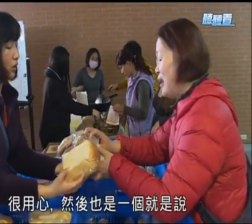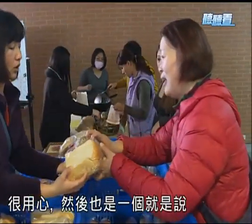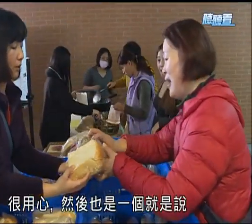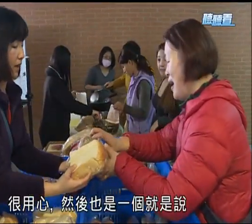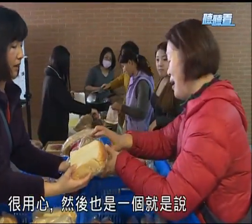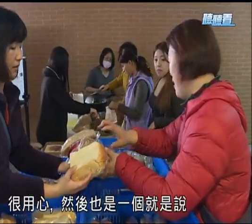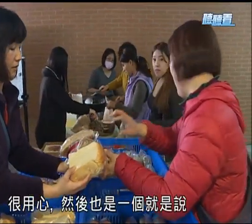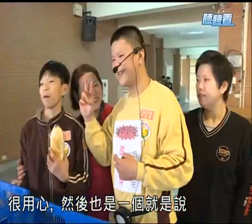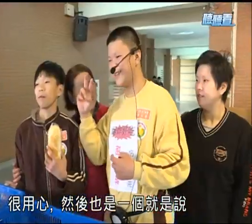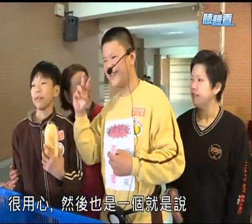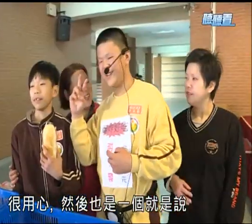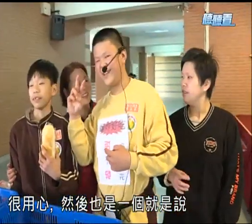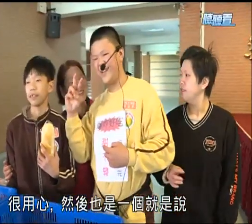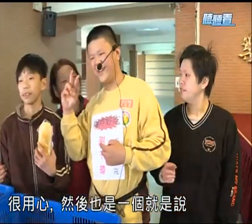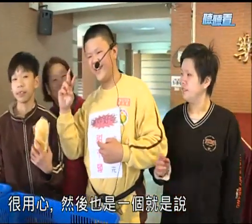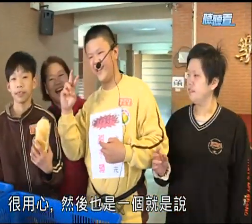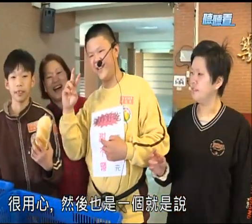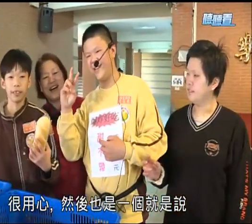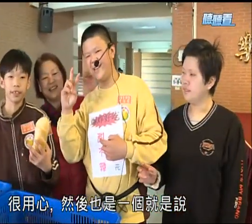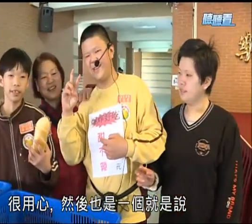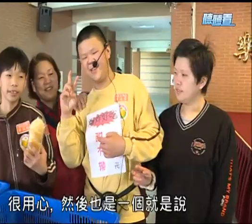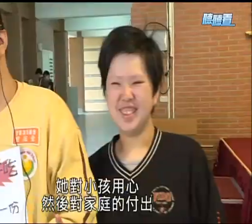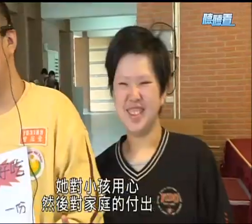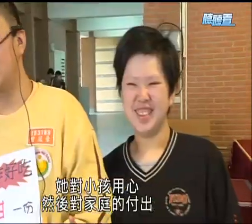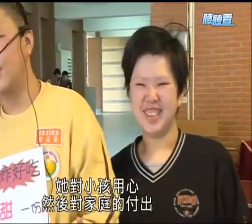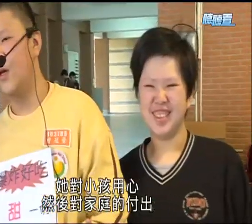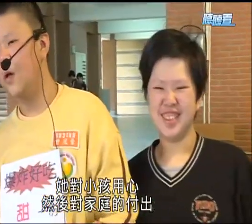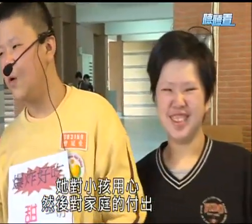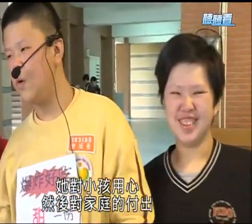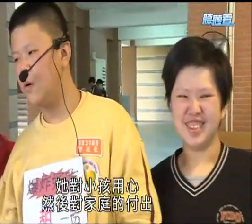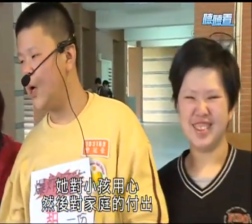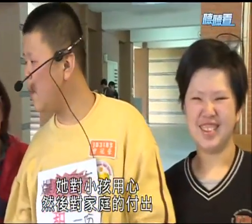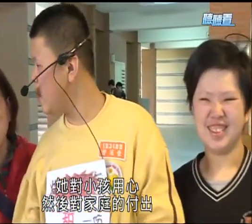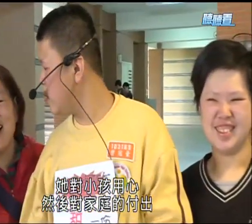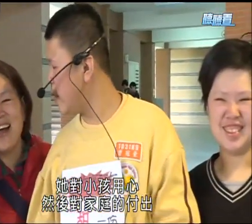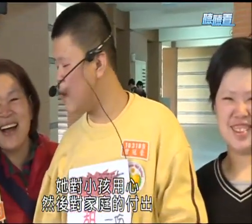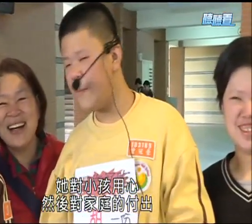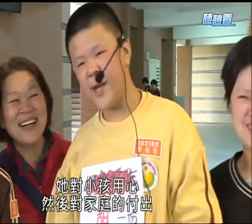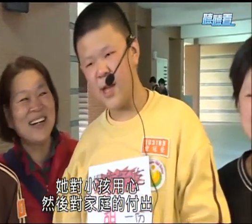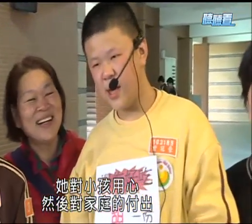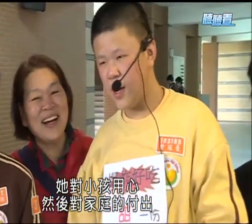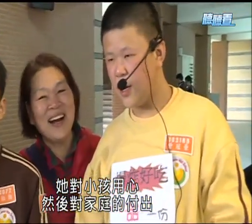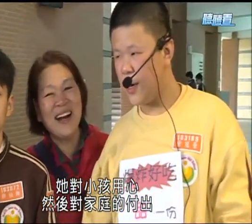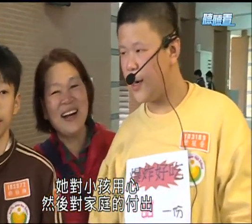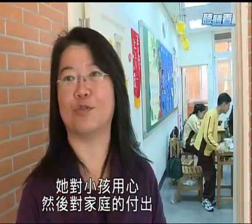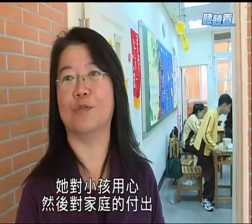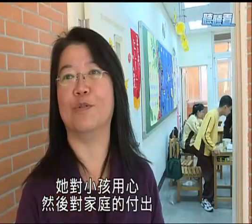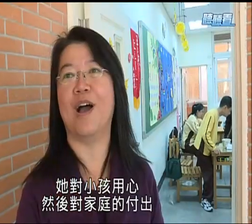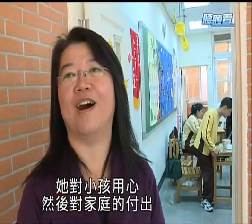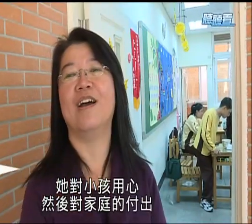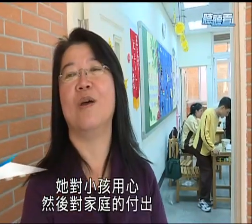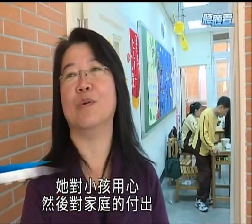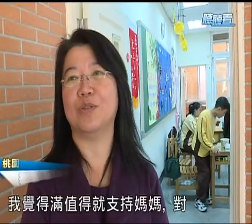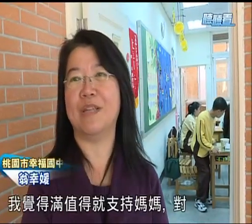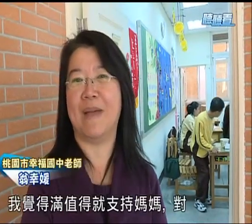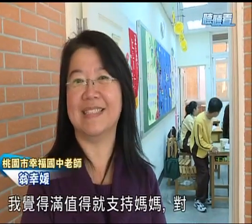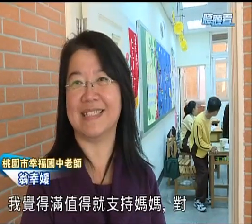心，然后也是一个就是说她对小孩用心，然后对家庭的付出，我觉得蛮值